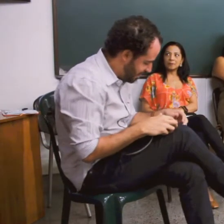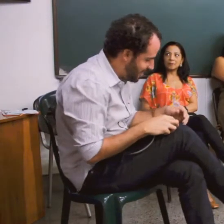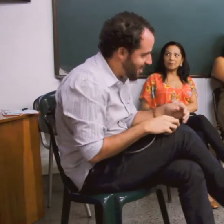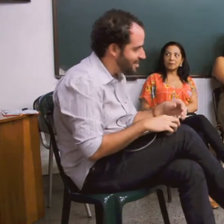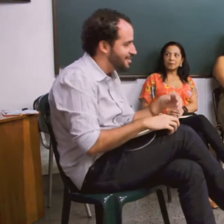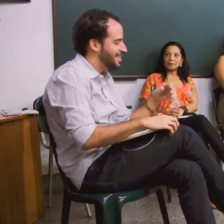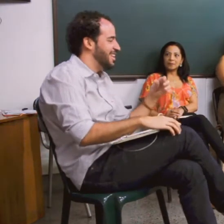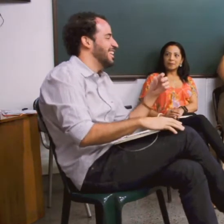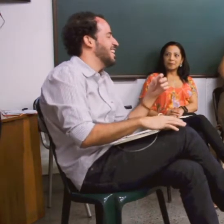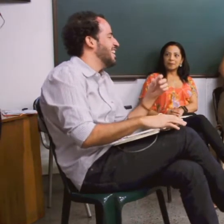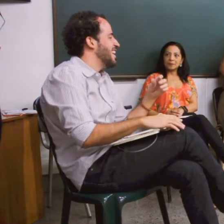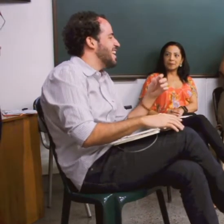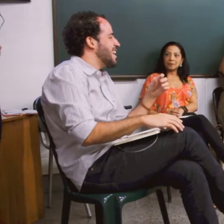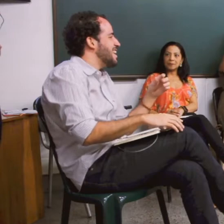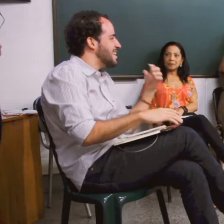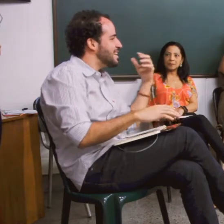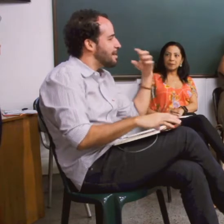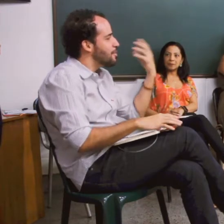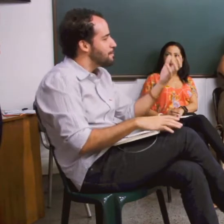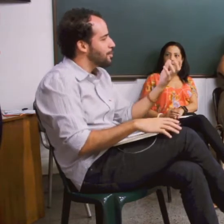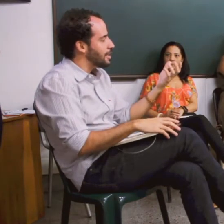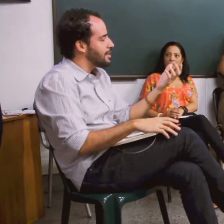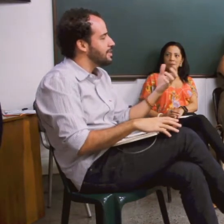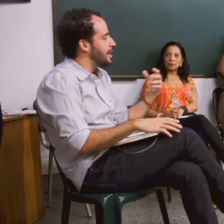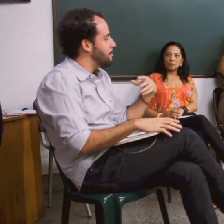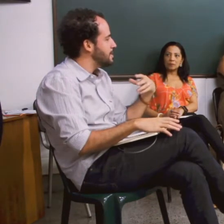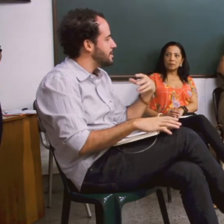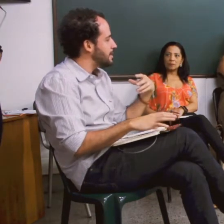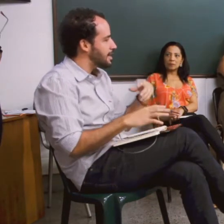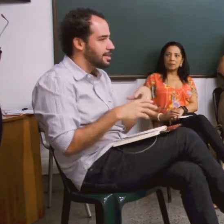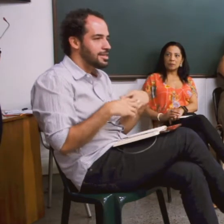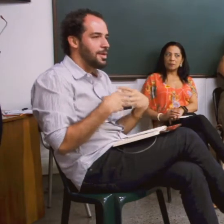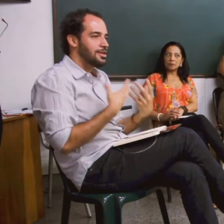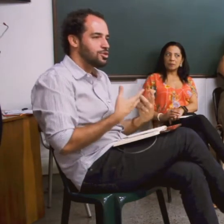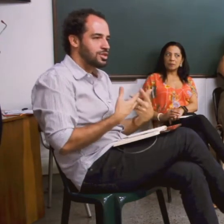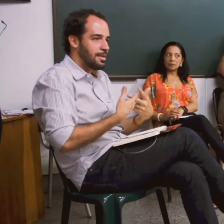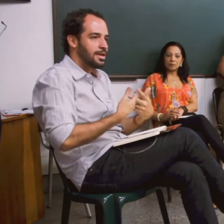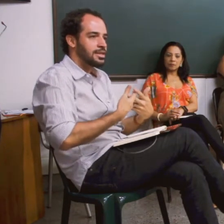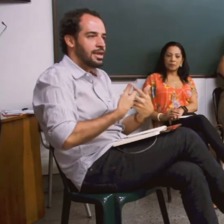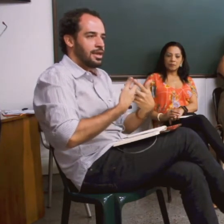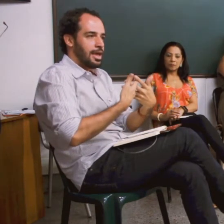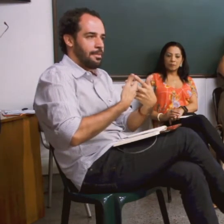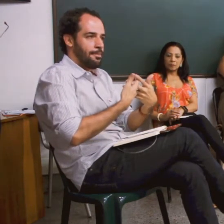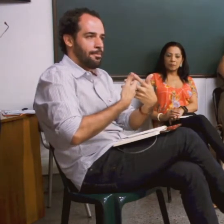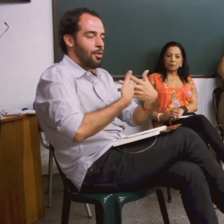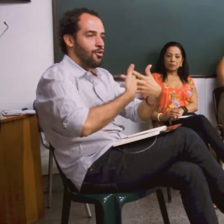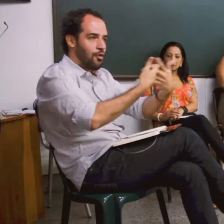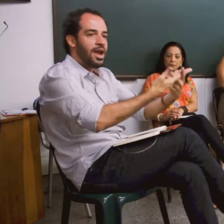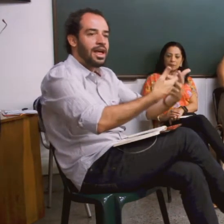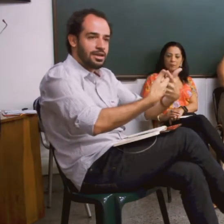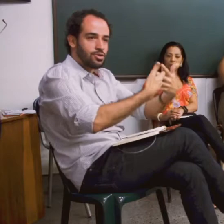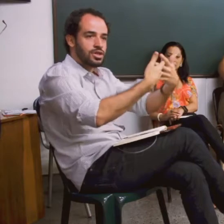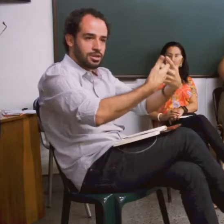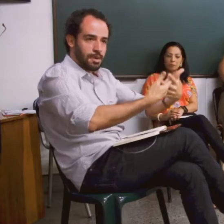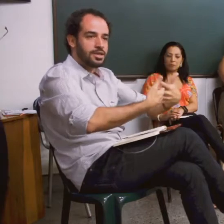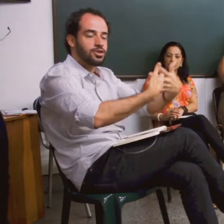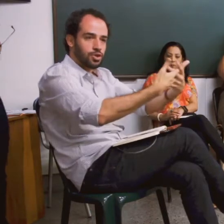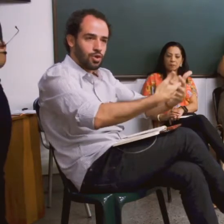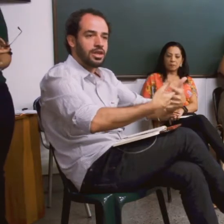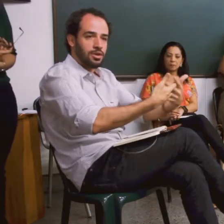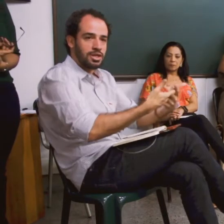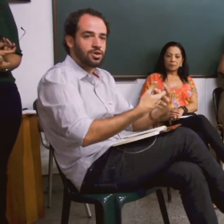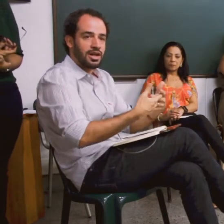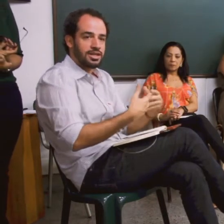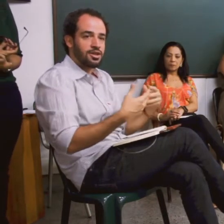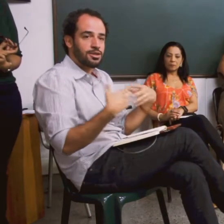Hombre, y que sería muy importante tal vez tratar de llevar esos temas por fuera de esos espacios, de